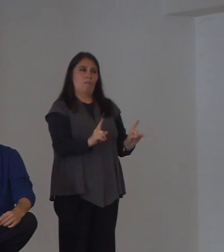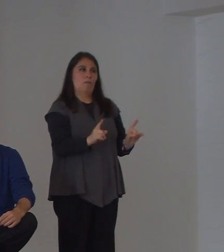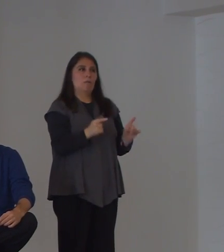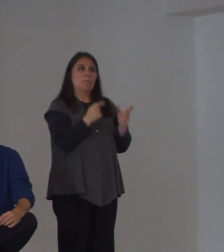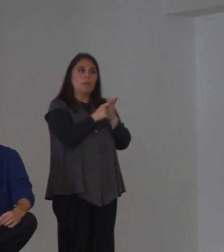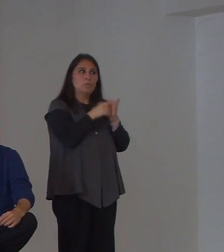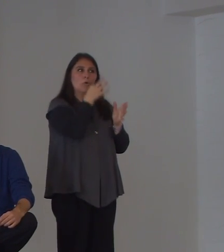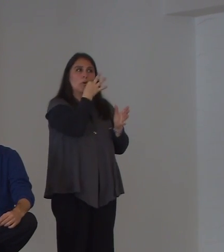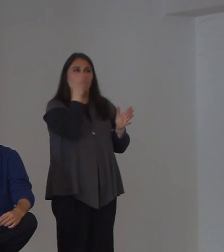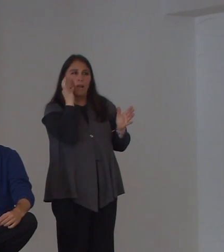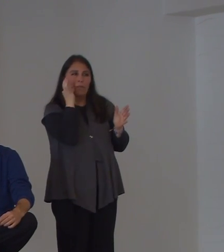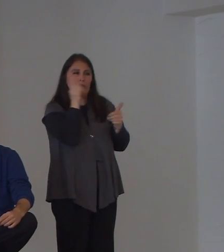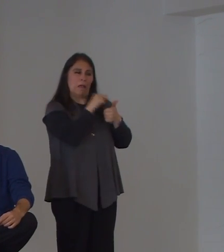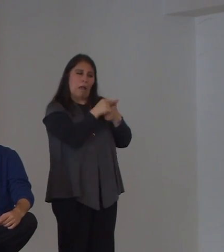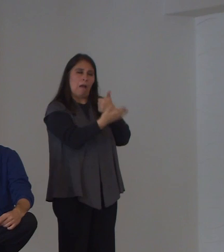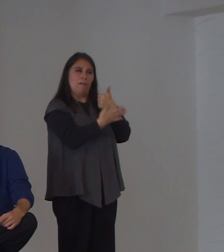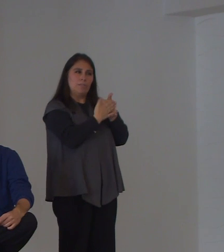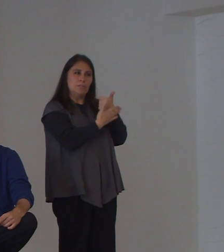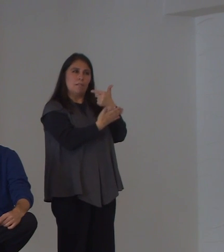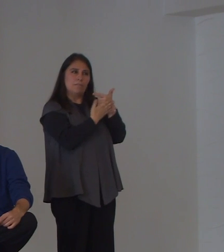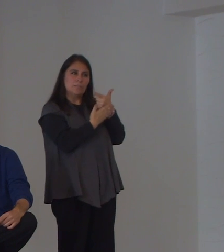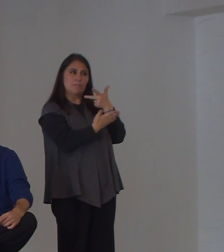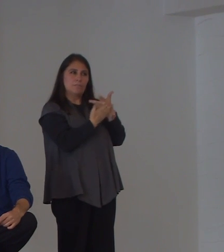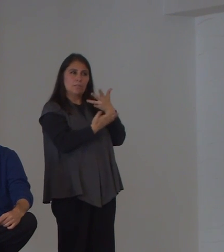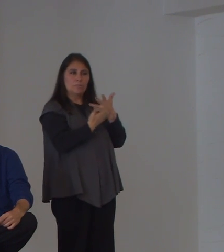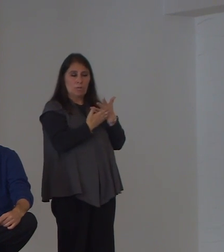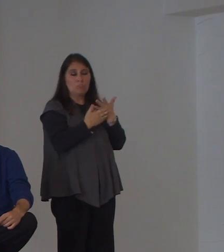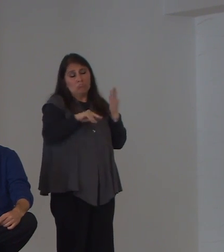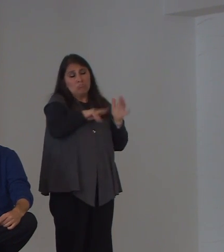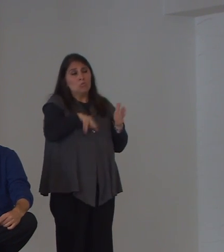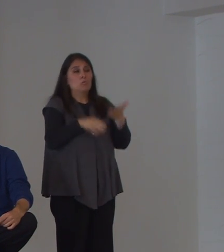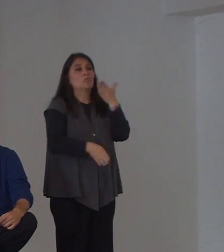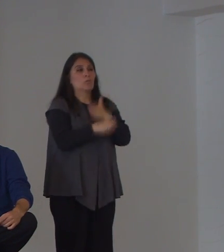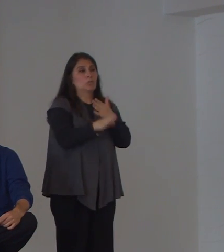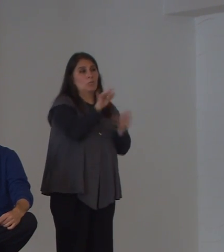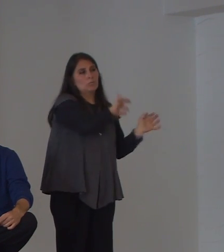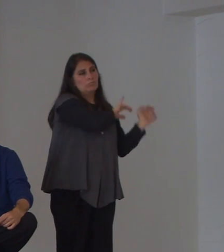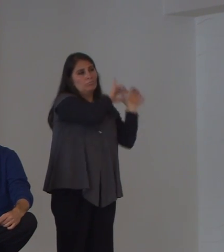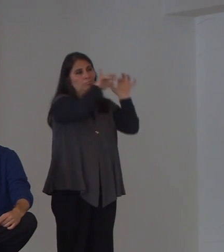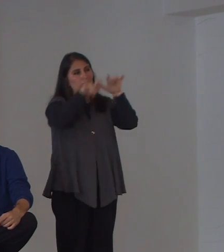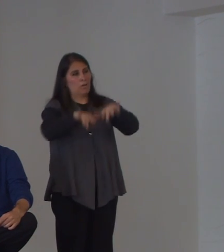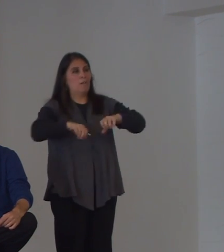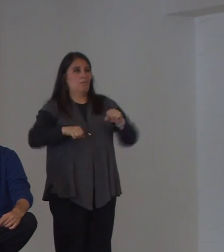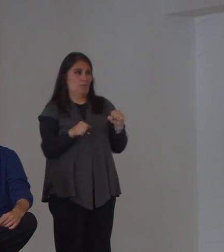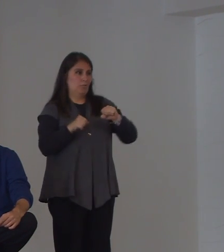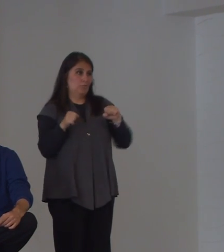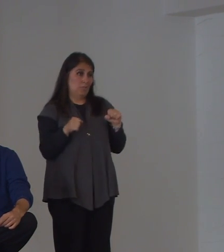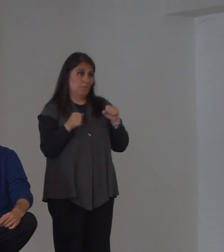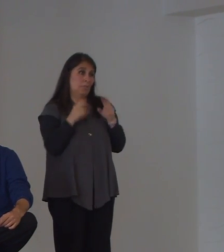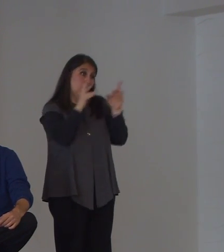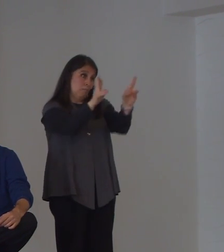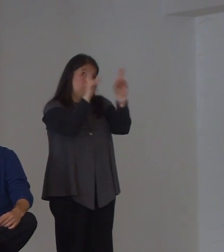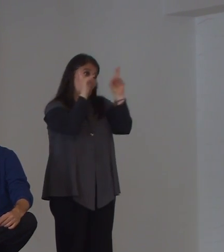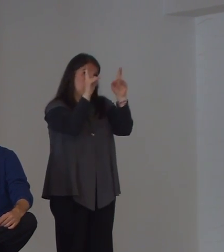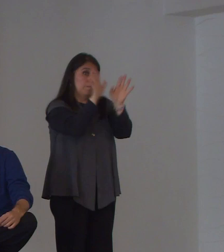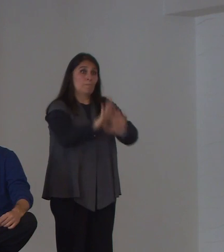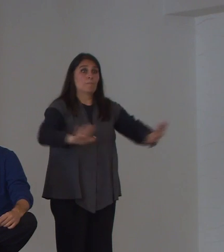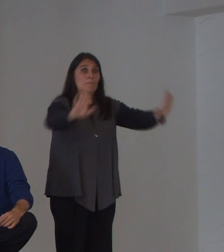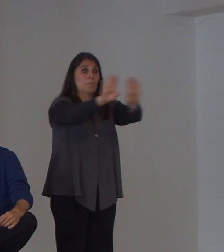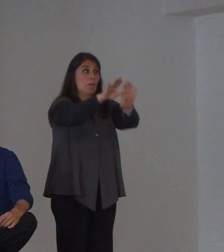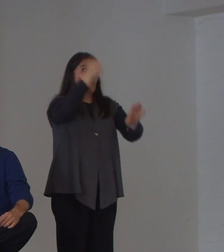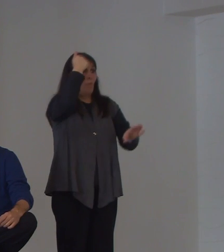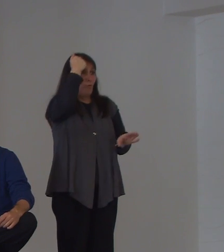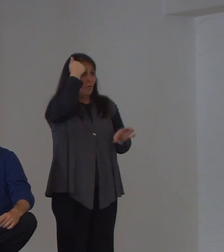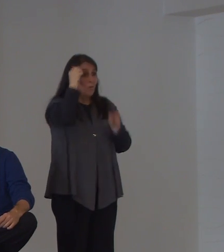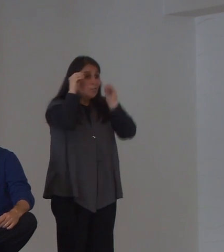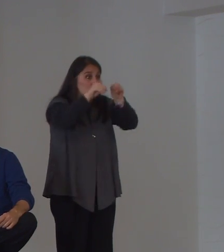van llevando y bueno, seguiremos viniendo a Bogotá, así como esperamos que las maestras de formación en Bogotá vayan al